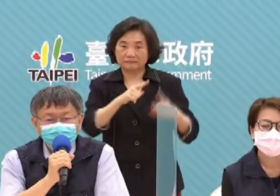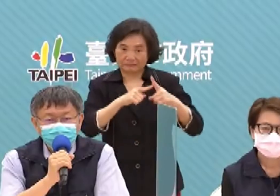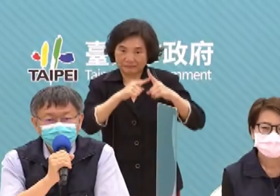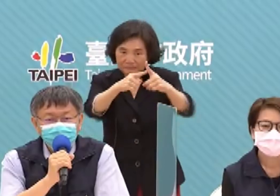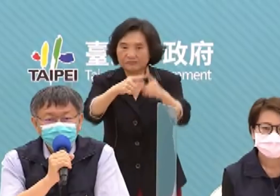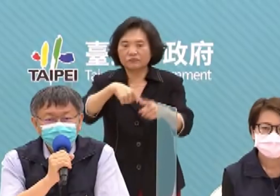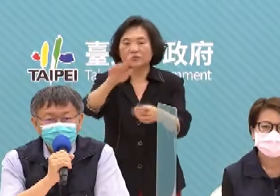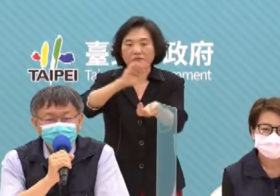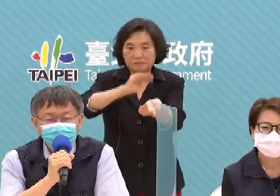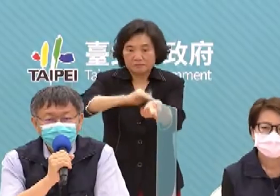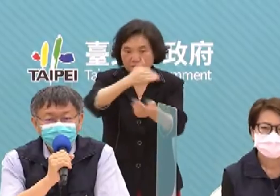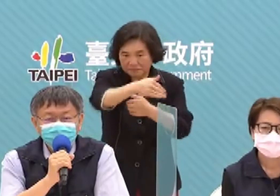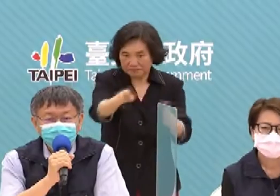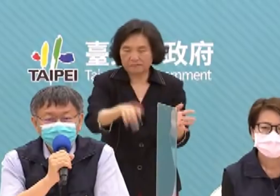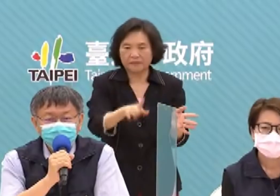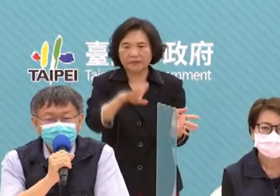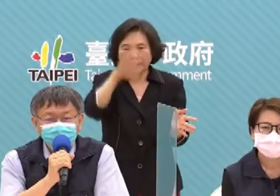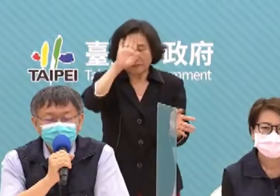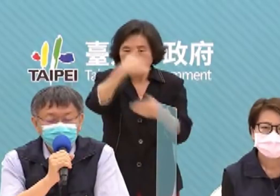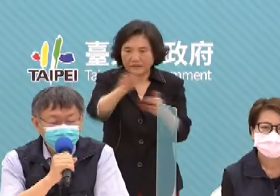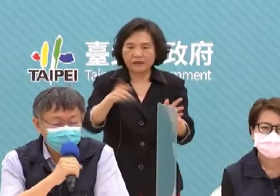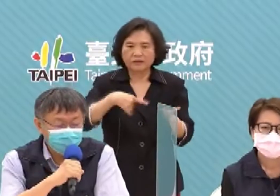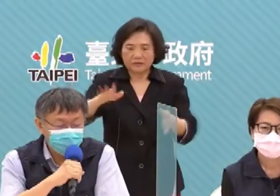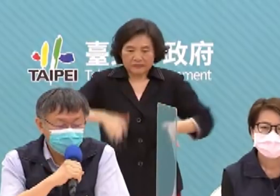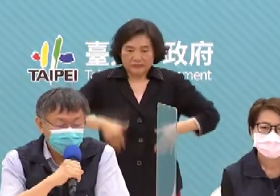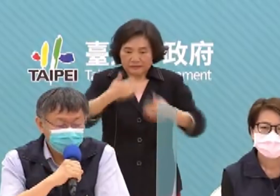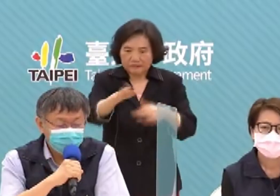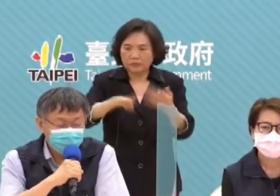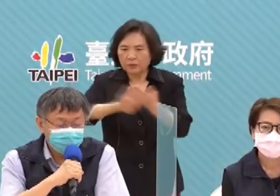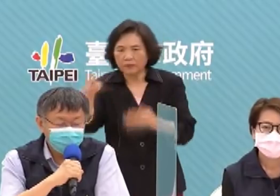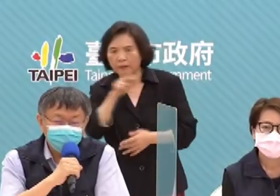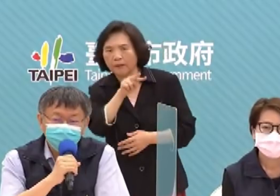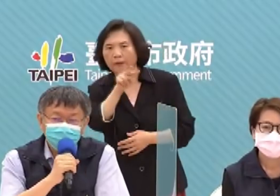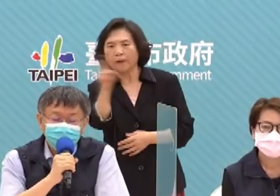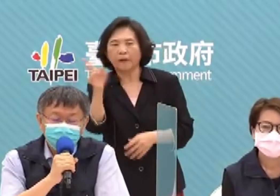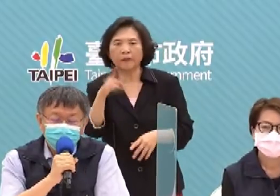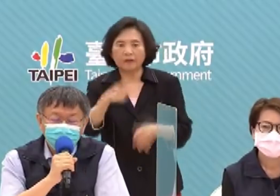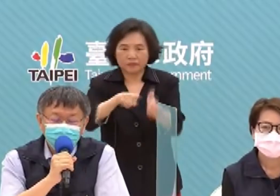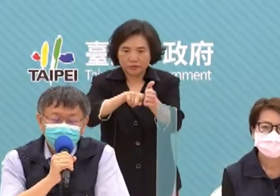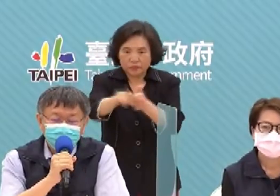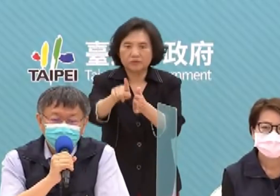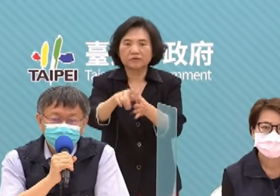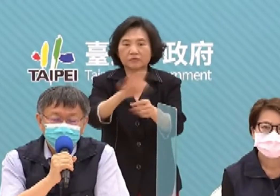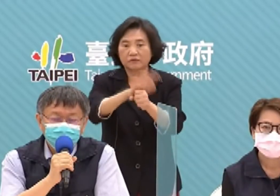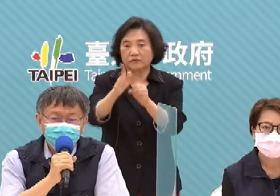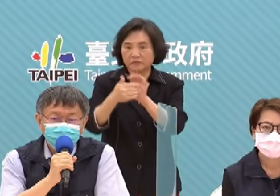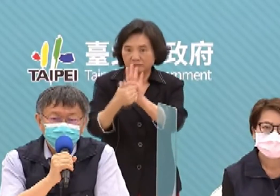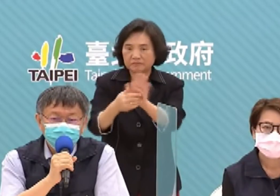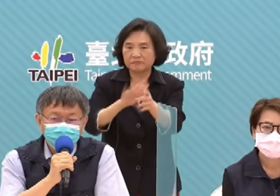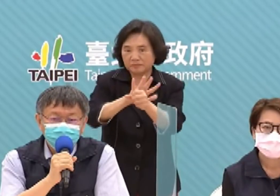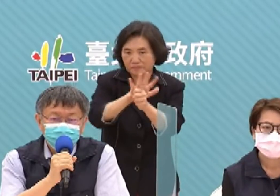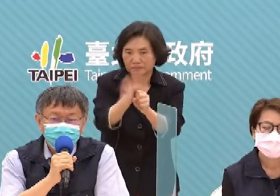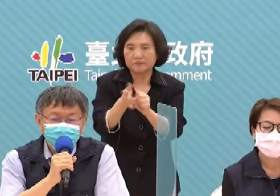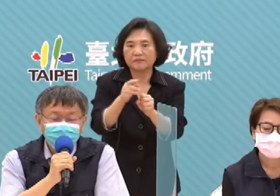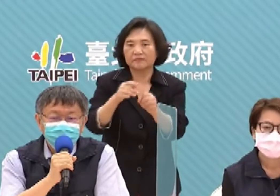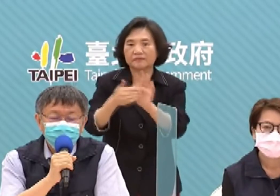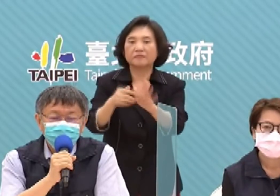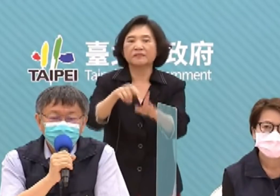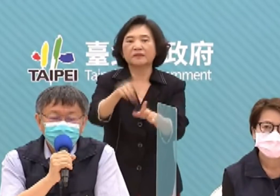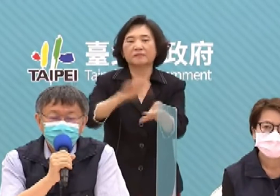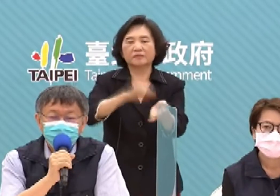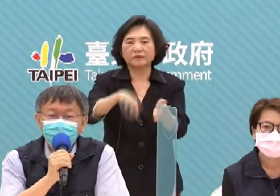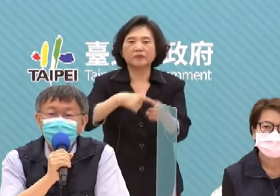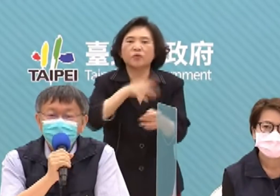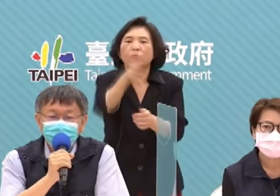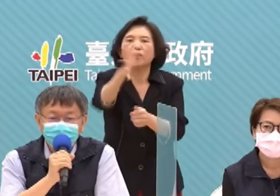到病房，你就站在那个急诊处外面，或到那个那些专责防疫专责的病房外面，你就问那